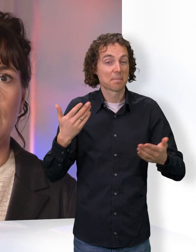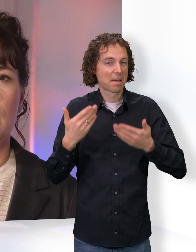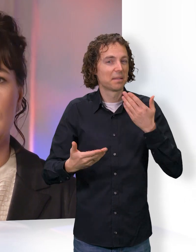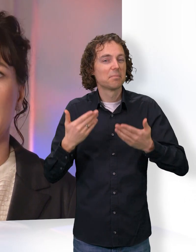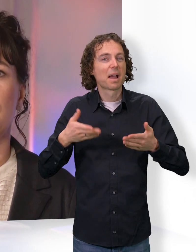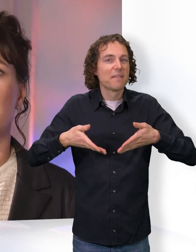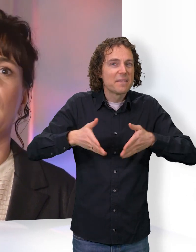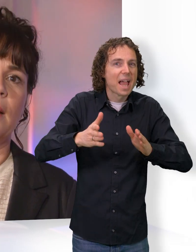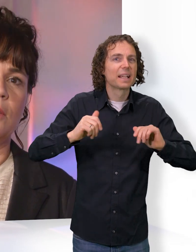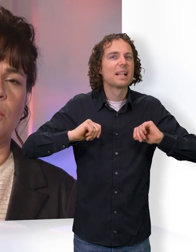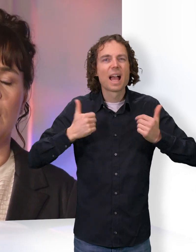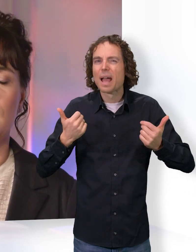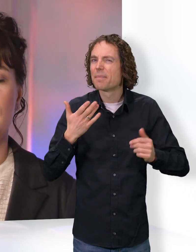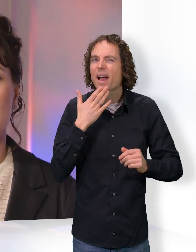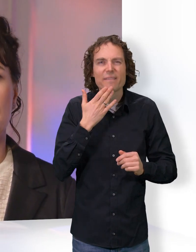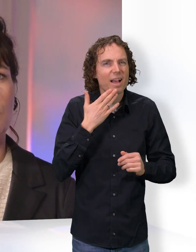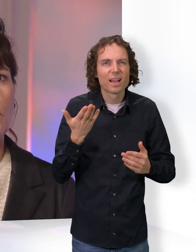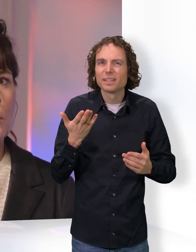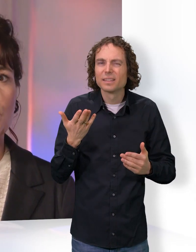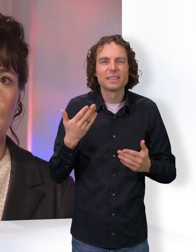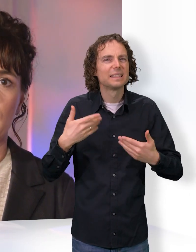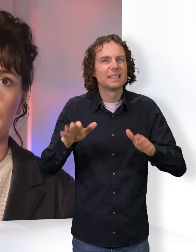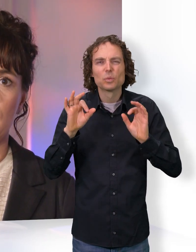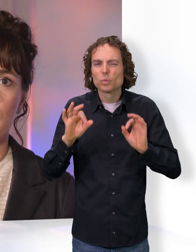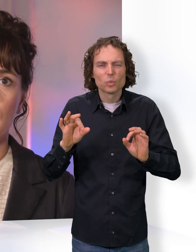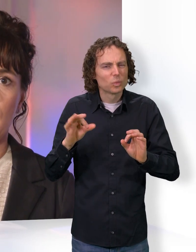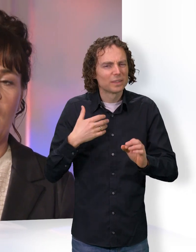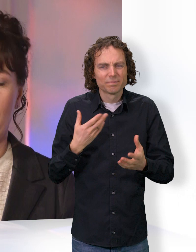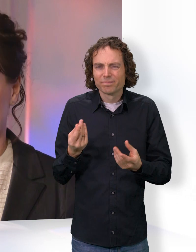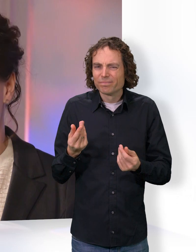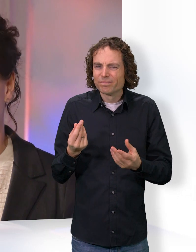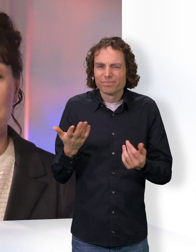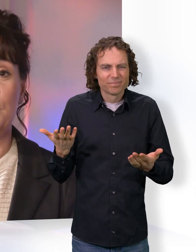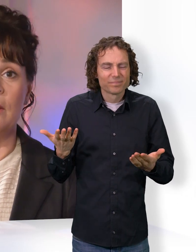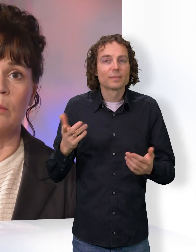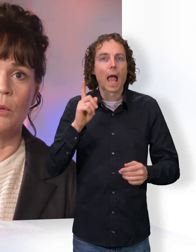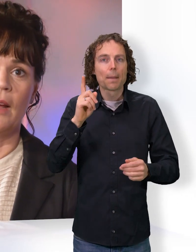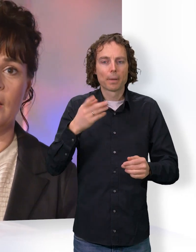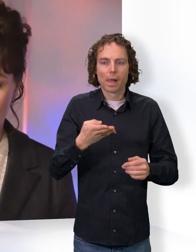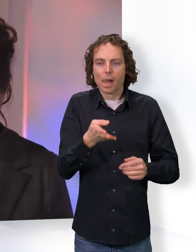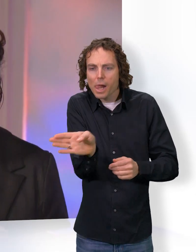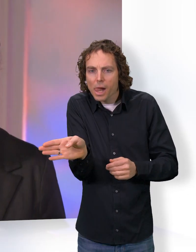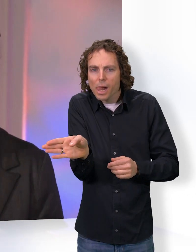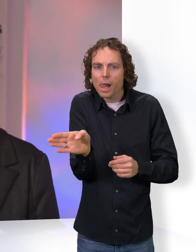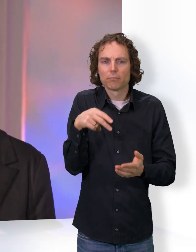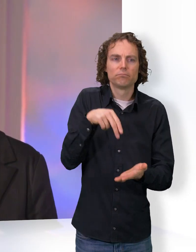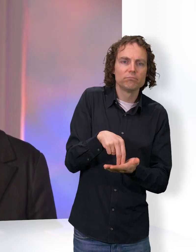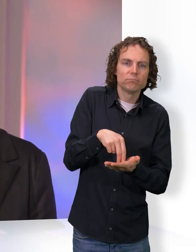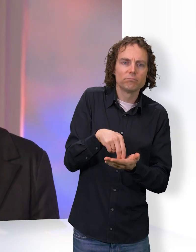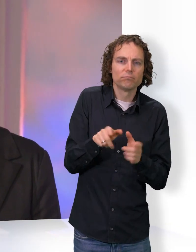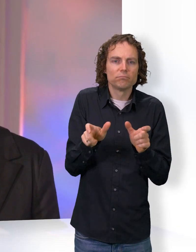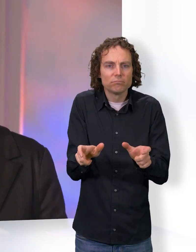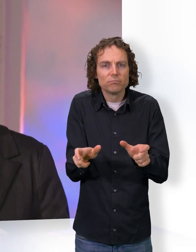Leben, nicht so leicht oder nicht so gut an. Aber ein Abbiegen oder ein